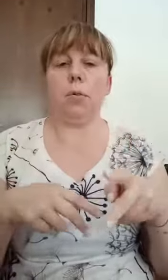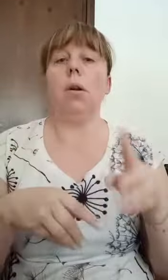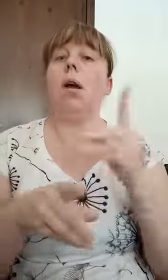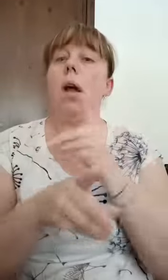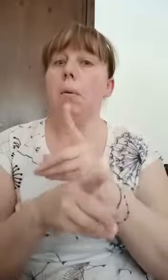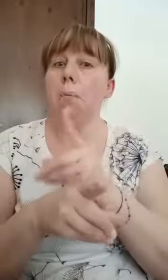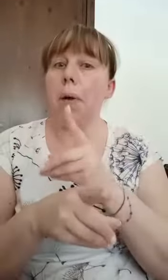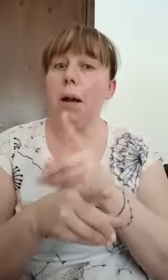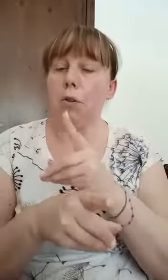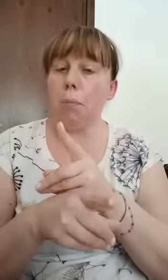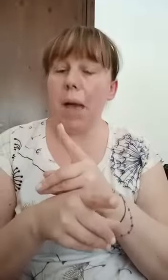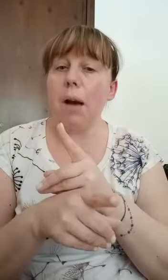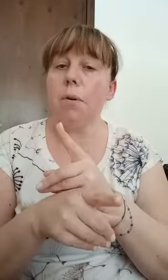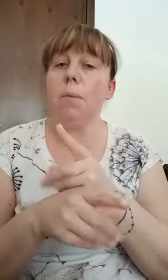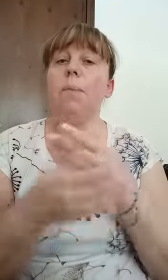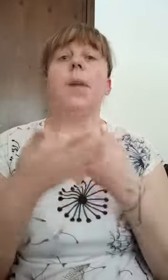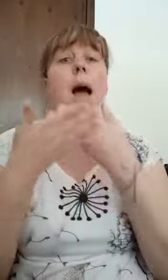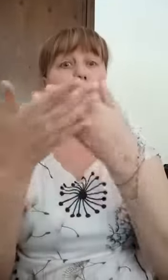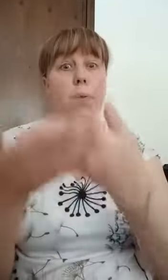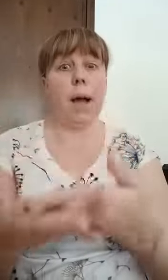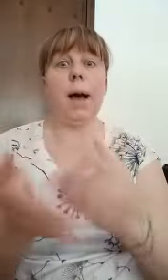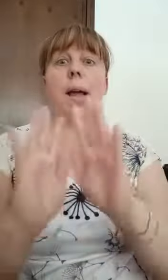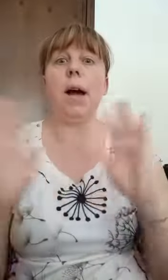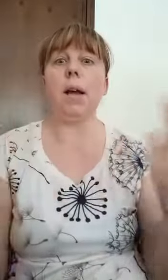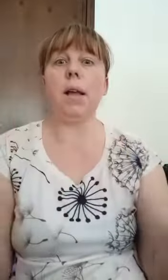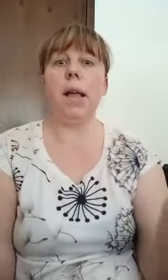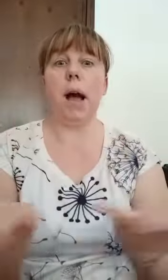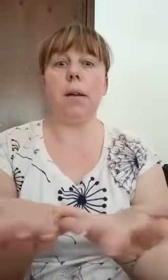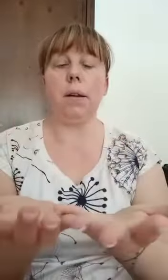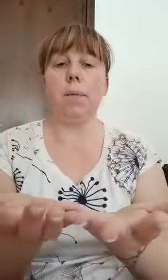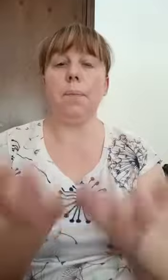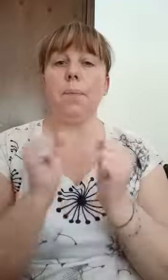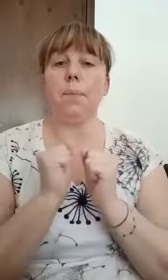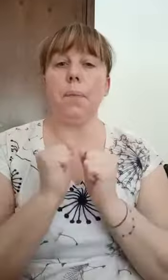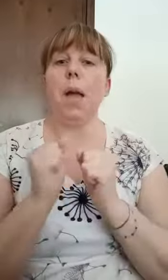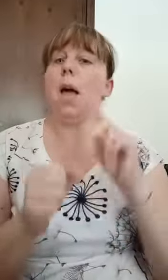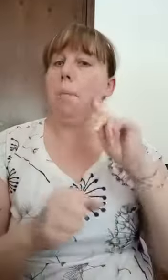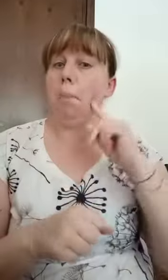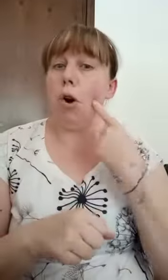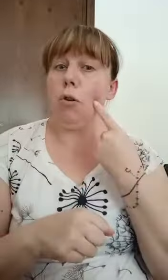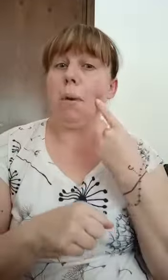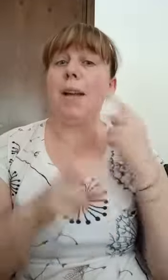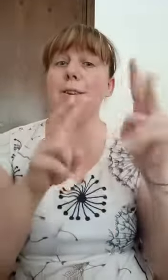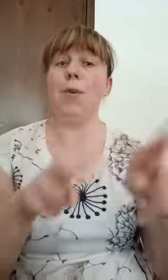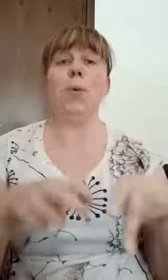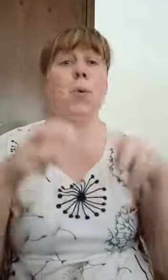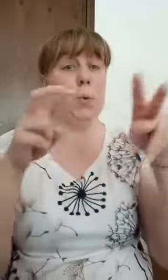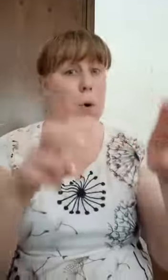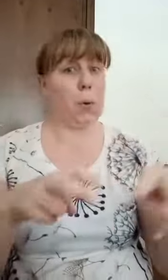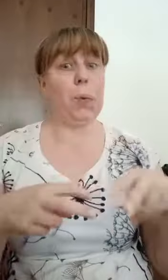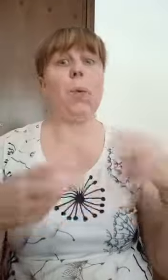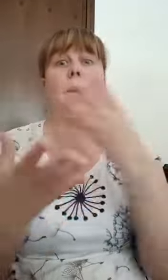ma dobbiamo aiutare anche gli altri e molto meglio un orto con